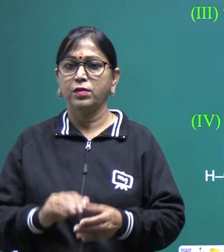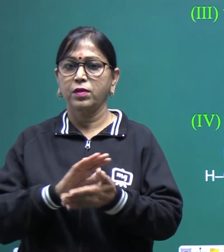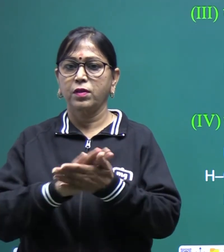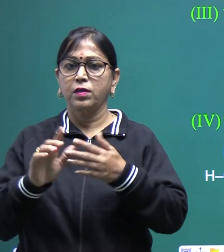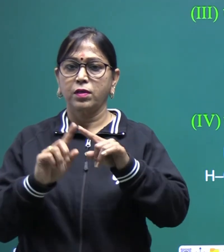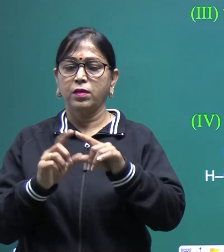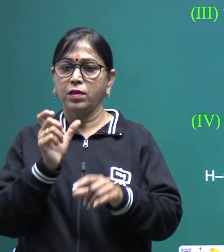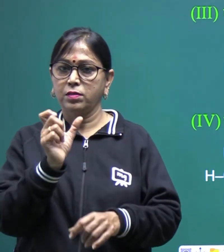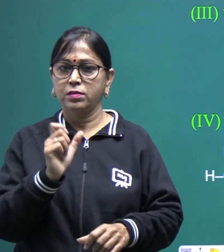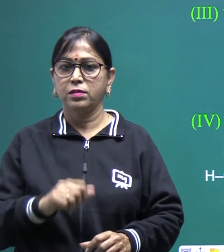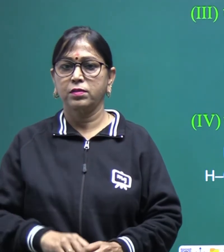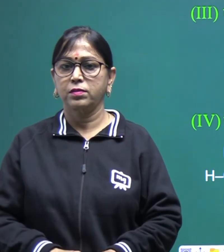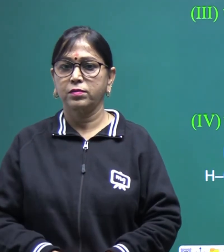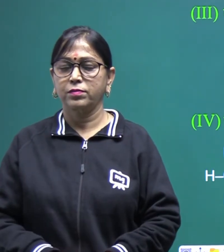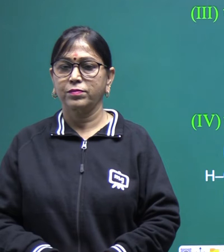हेक्सेनेल